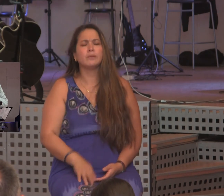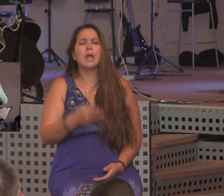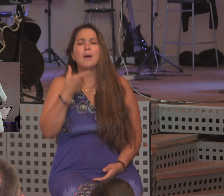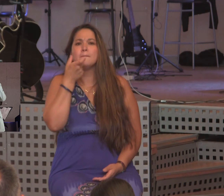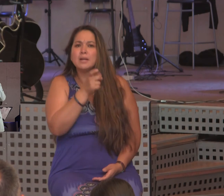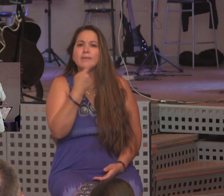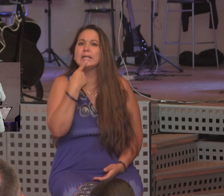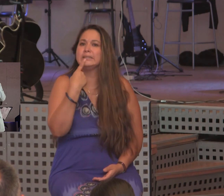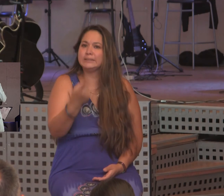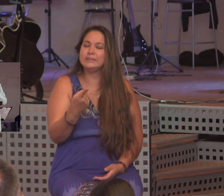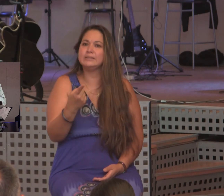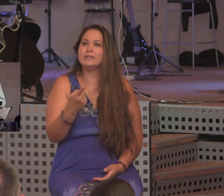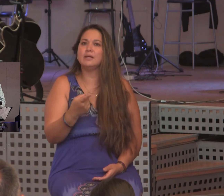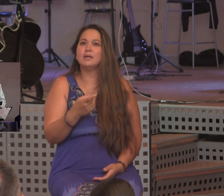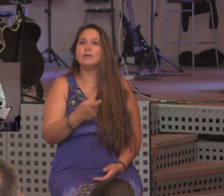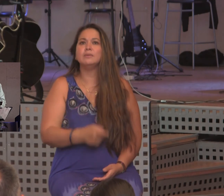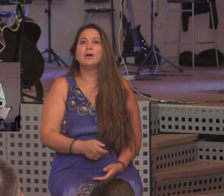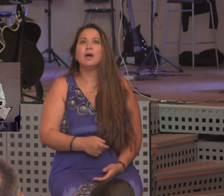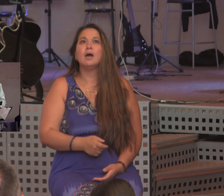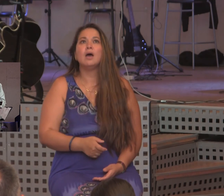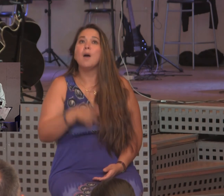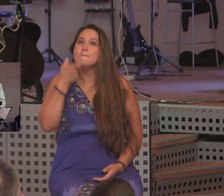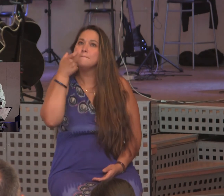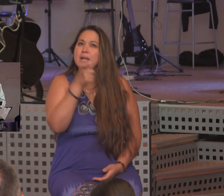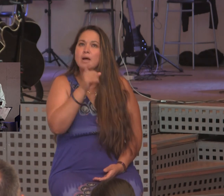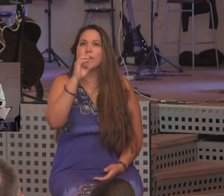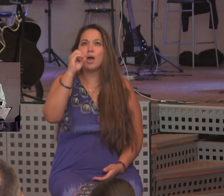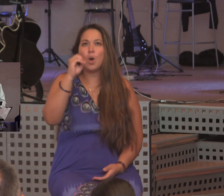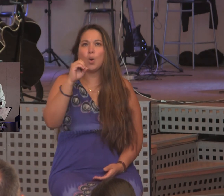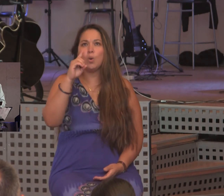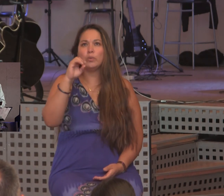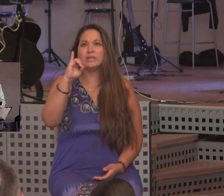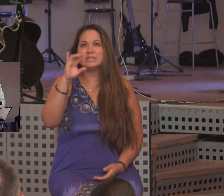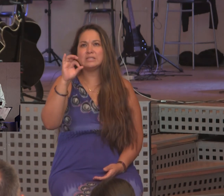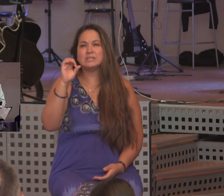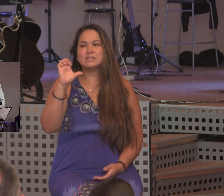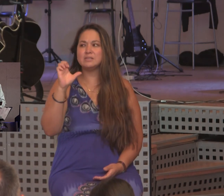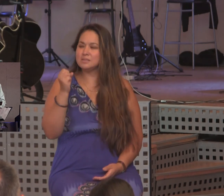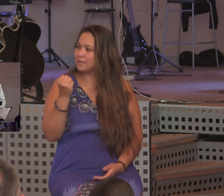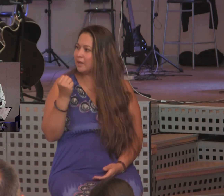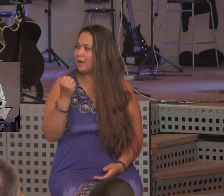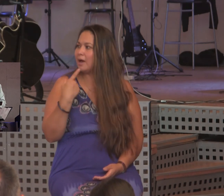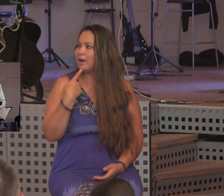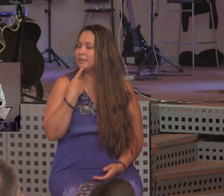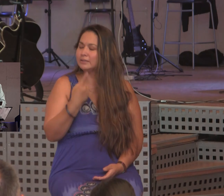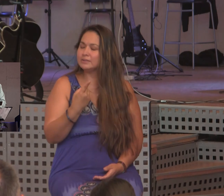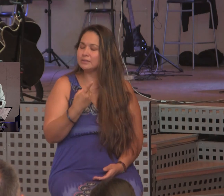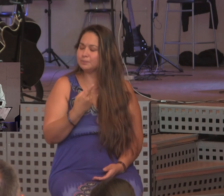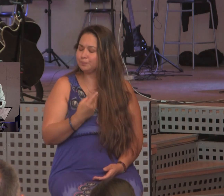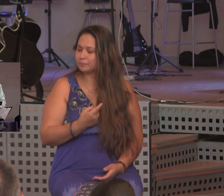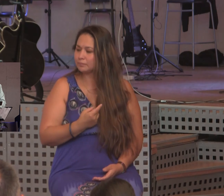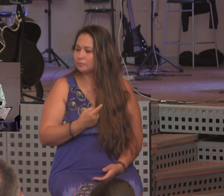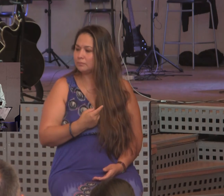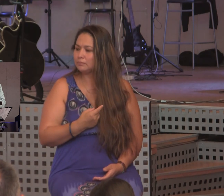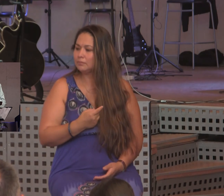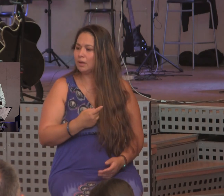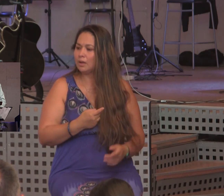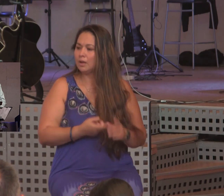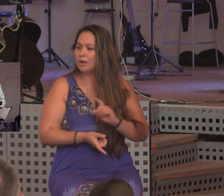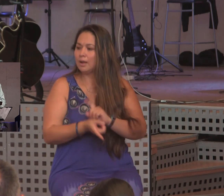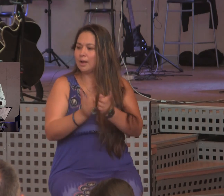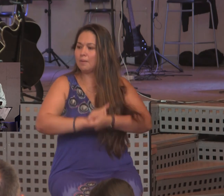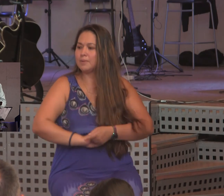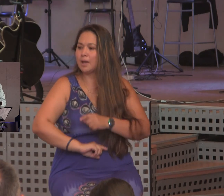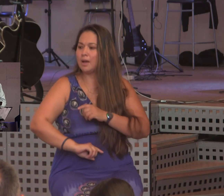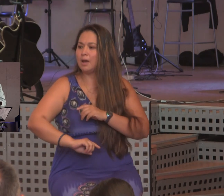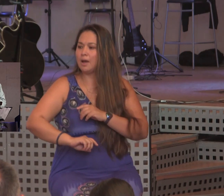la Odisea, que viene del griego, habla de pueblo, de muchedumbre y habla de derecho. Es decir, se traduce